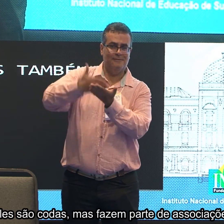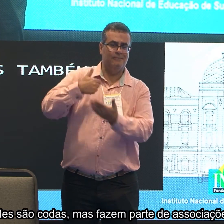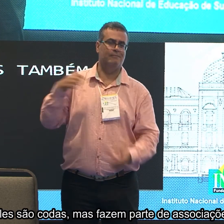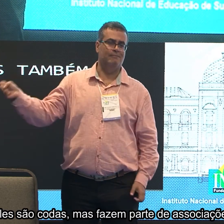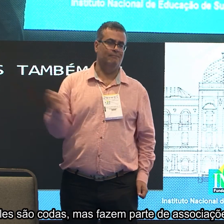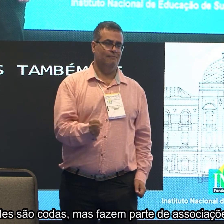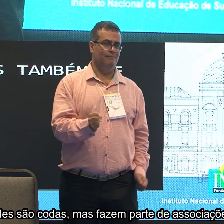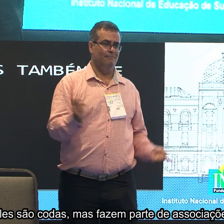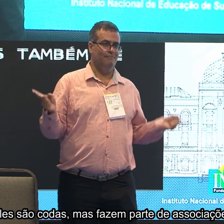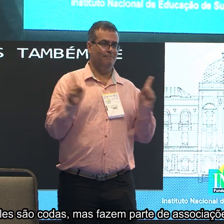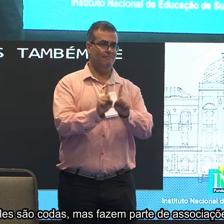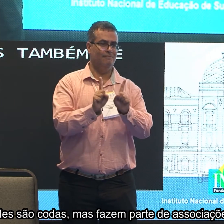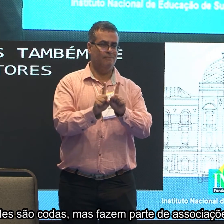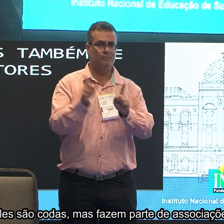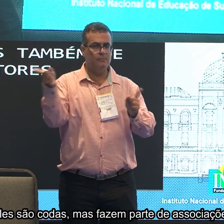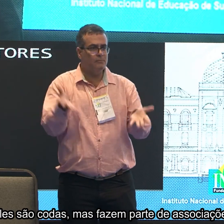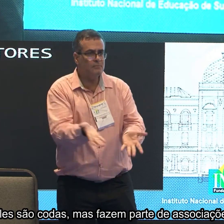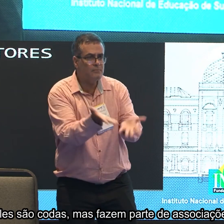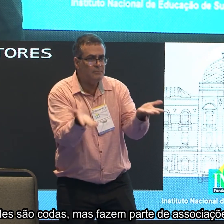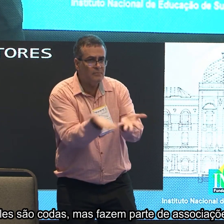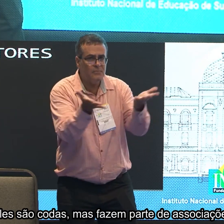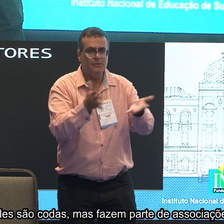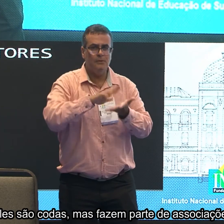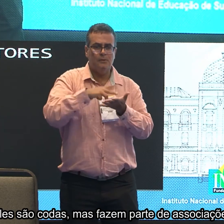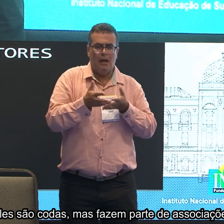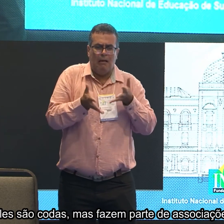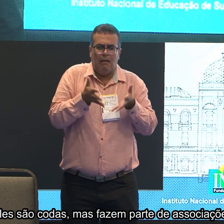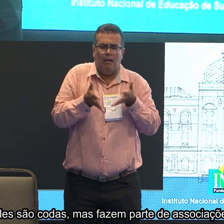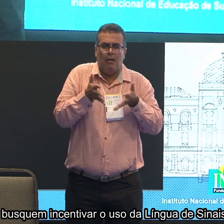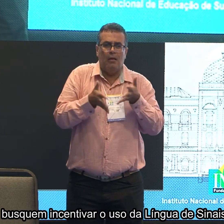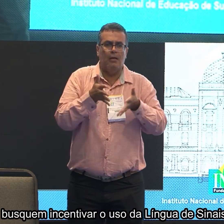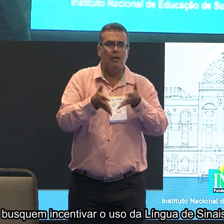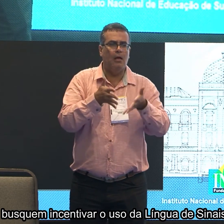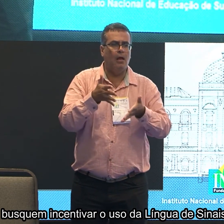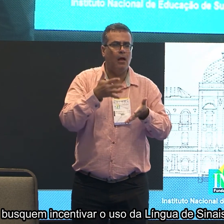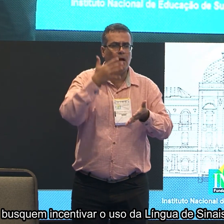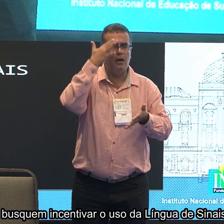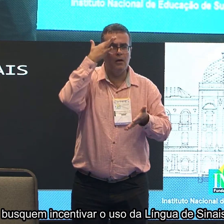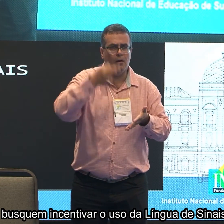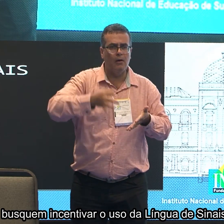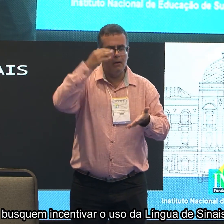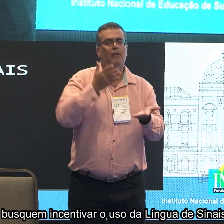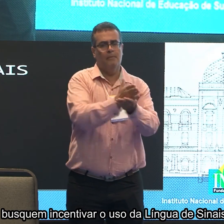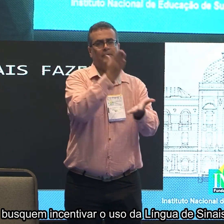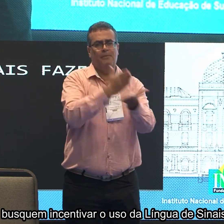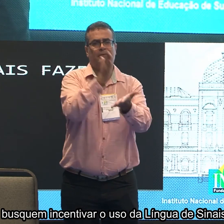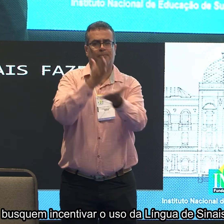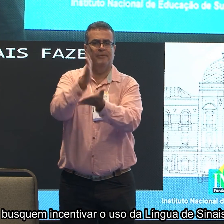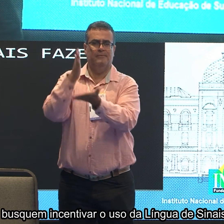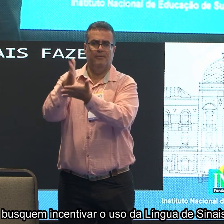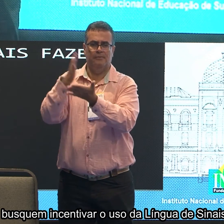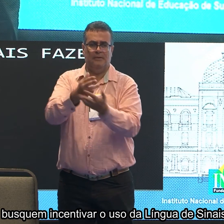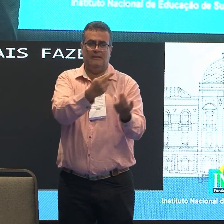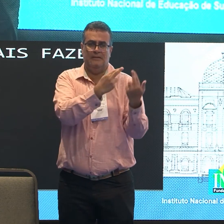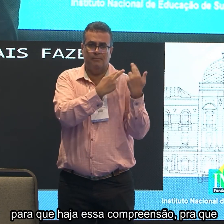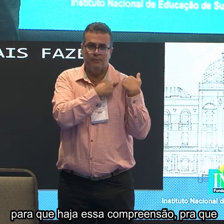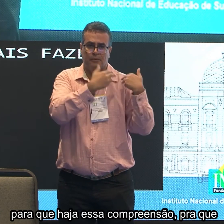Eles são codas e mais fazem parte de associações, né? Então busca incentivar o uso da língua de sinais, para que haja